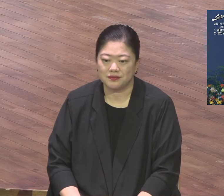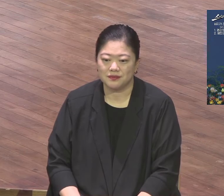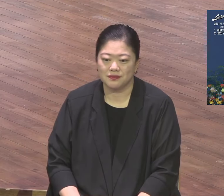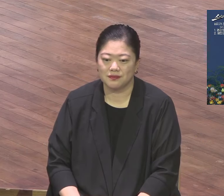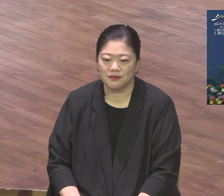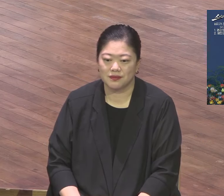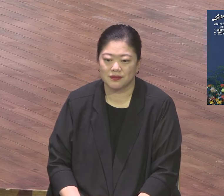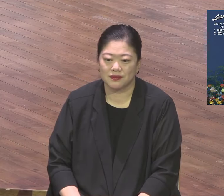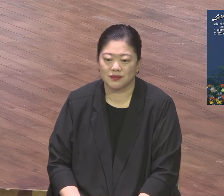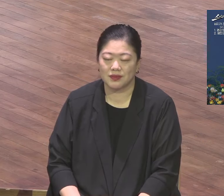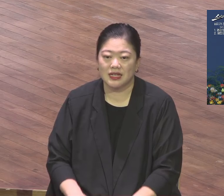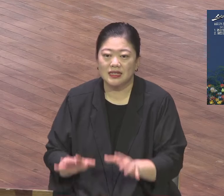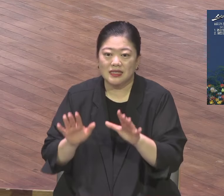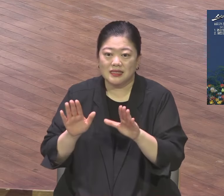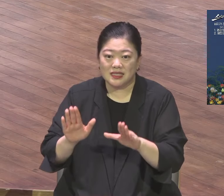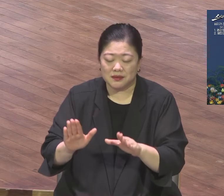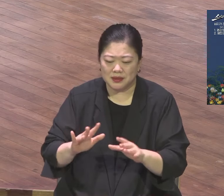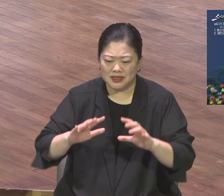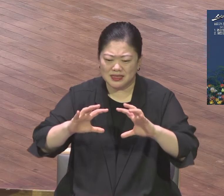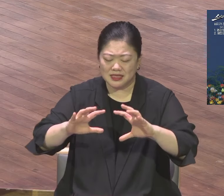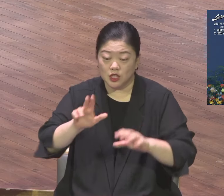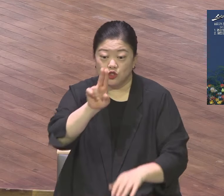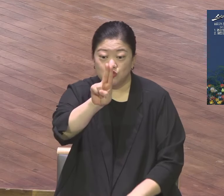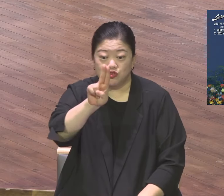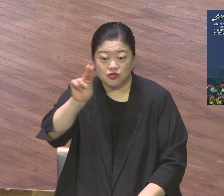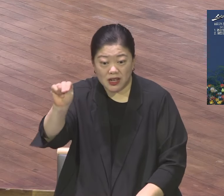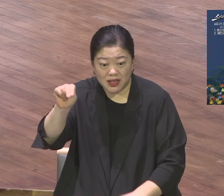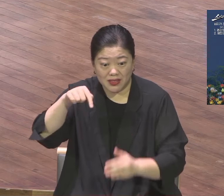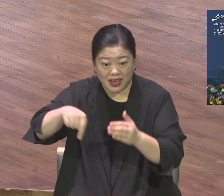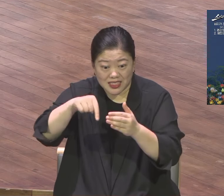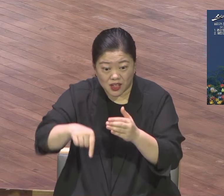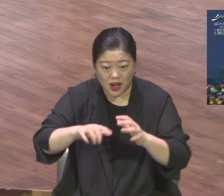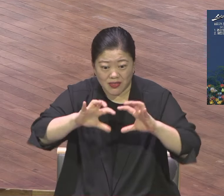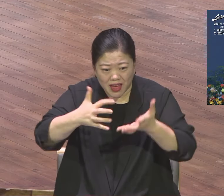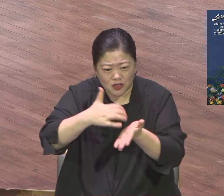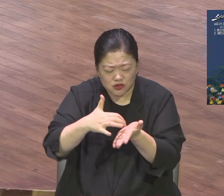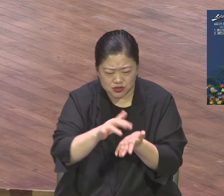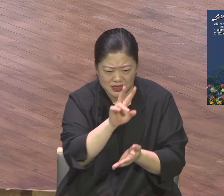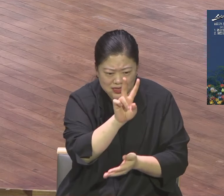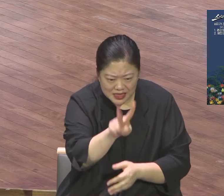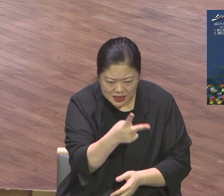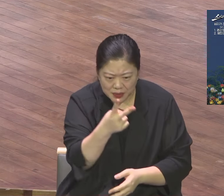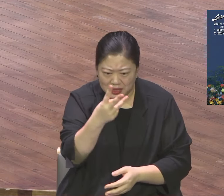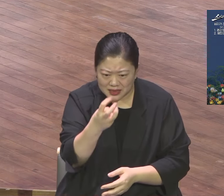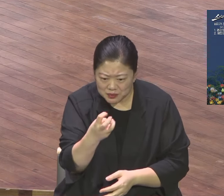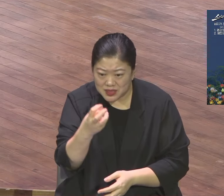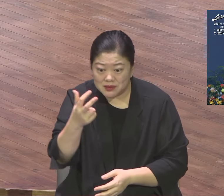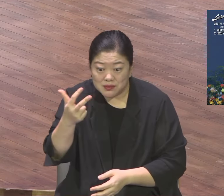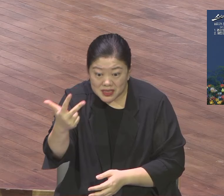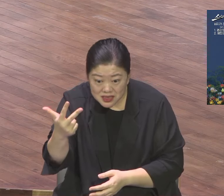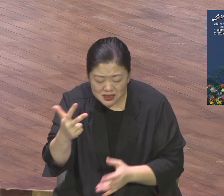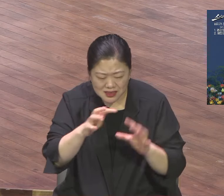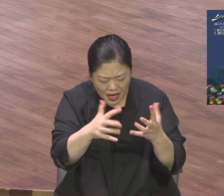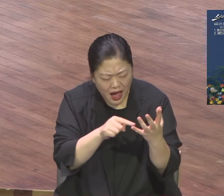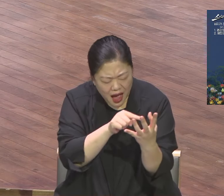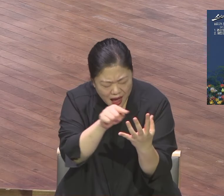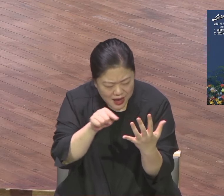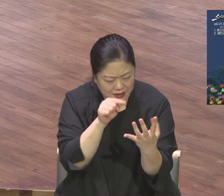나라를 다 하나씩 뽑아가지고 알지도 못하는 그 나라 가보지도 않은 나라 그 하나님 뽑고 해주셨다고